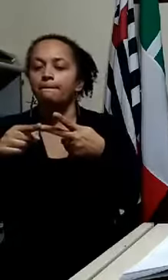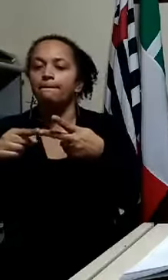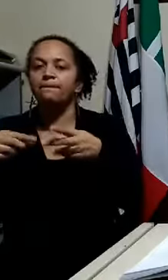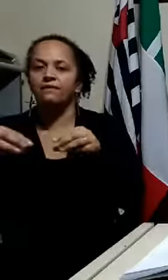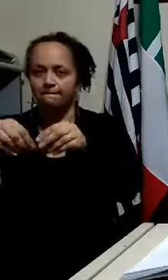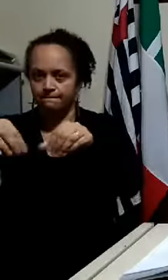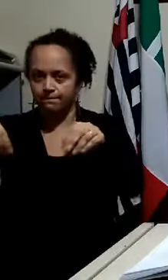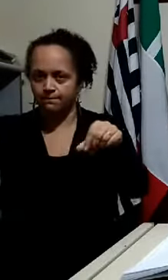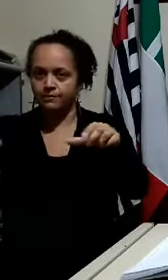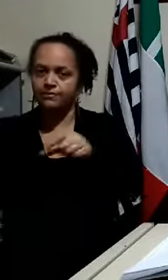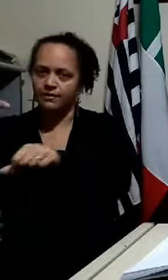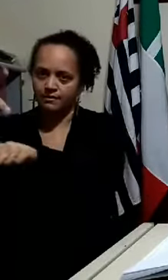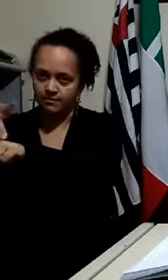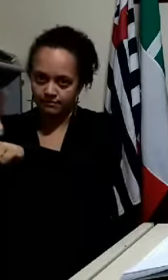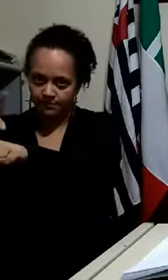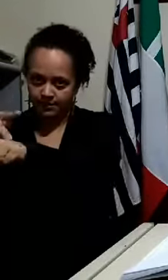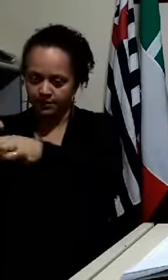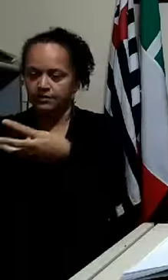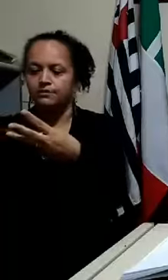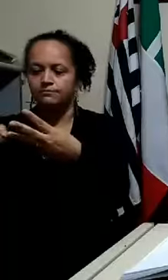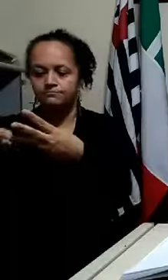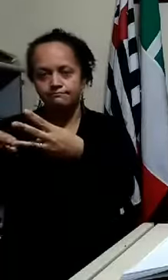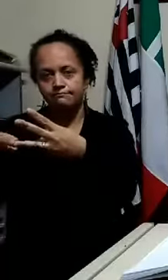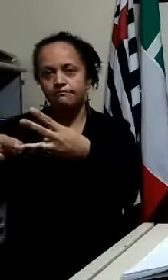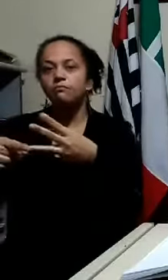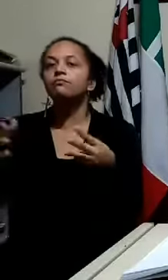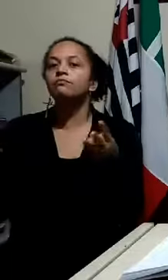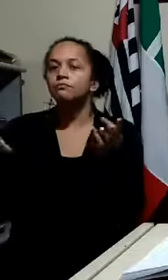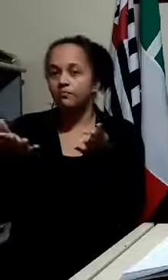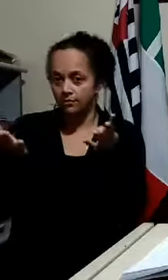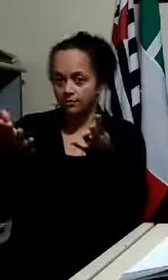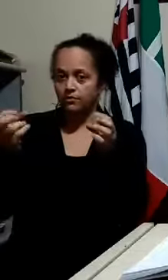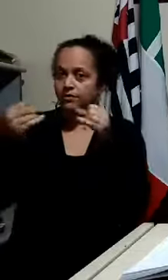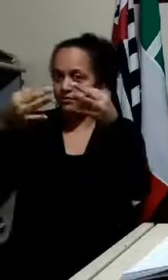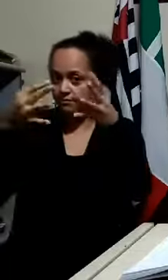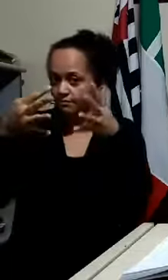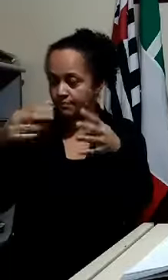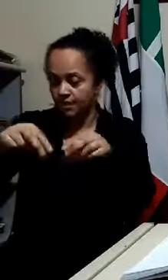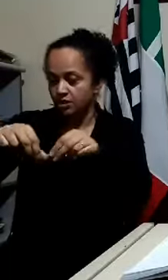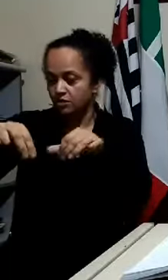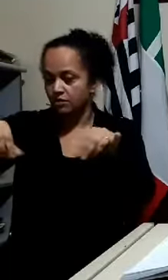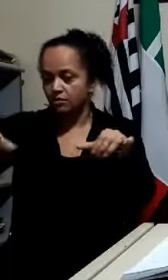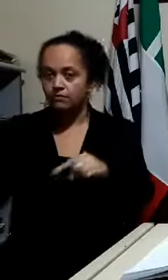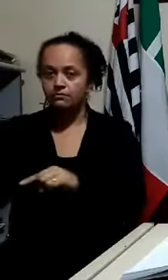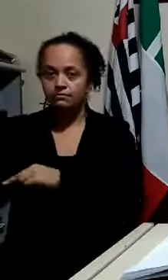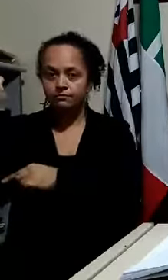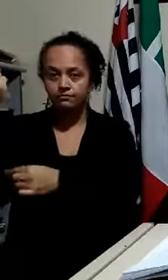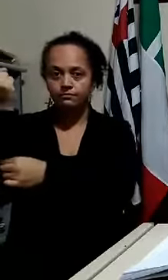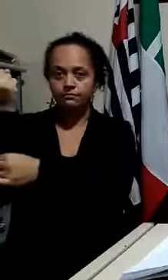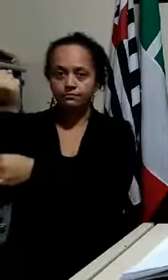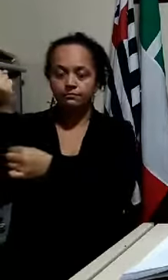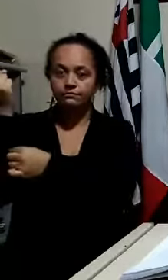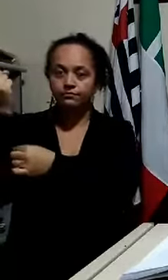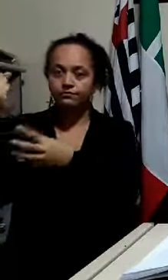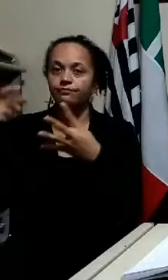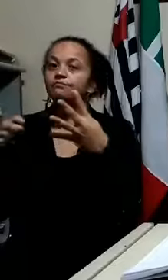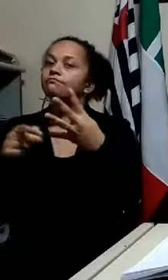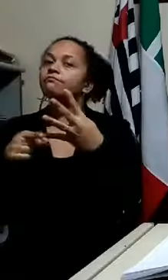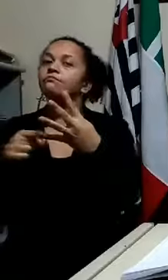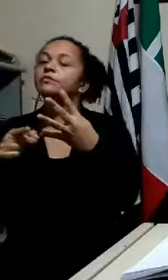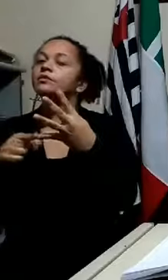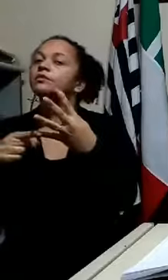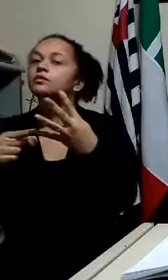na quarta. Hoje nós vamos falar do terceiro solo, o solo espinhoso, e o da beira do